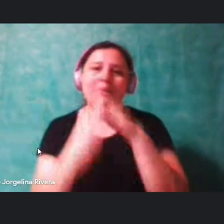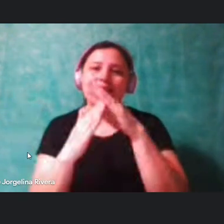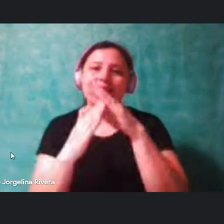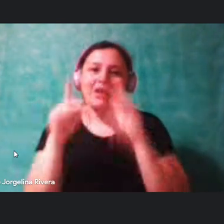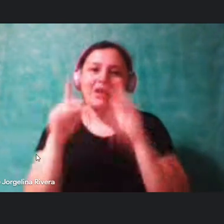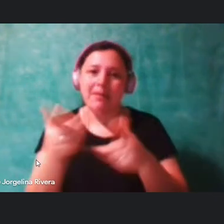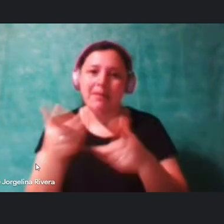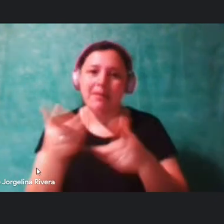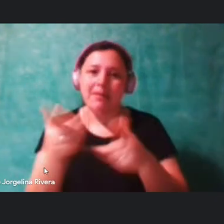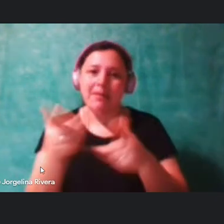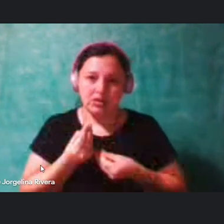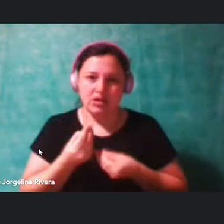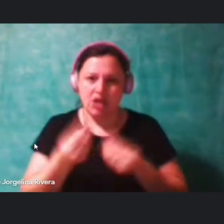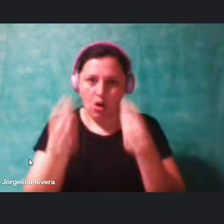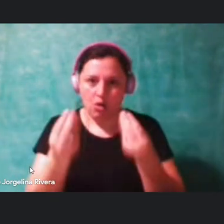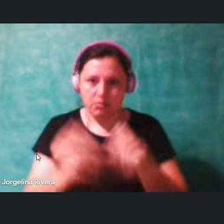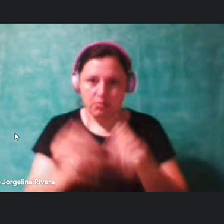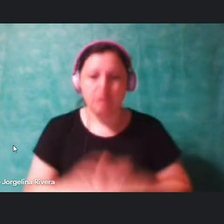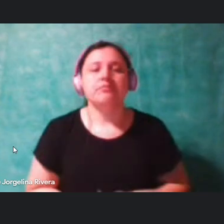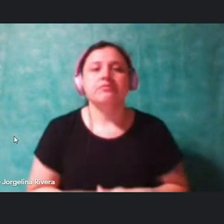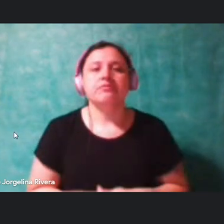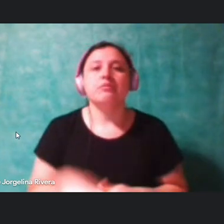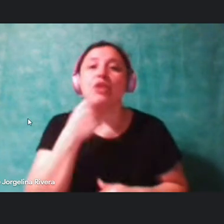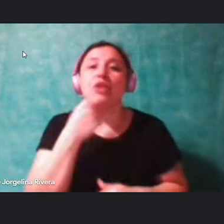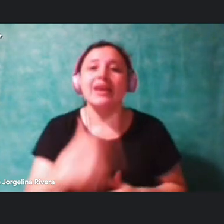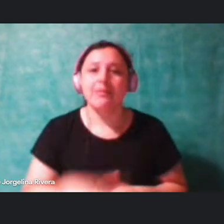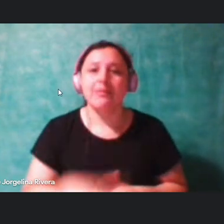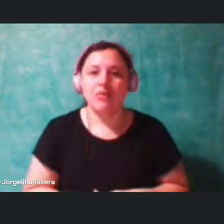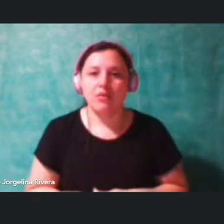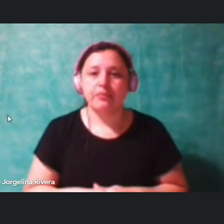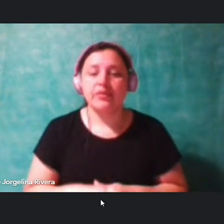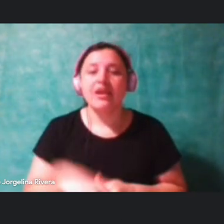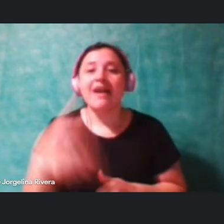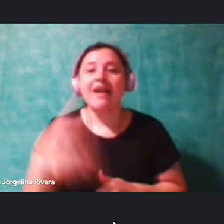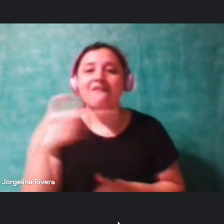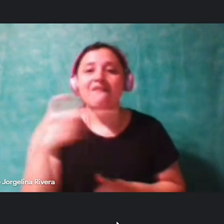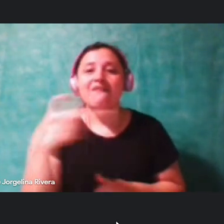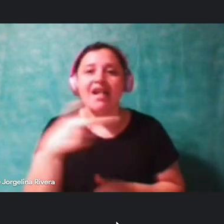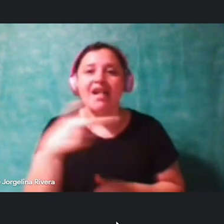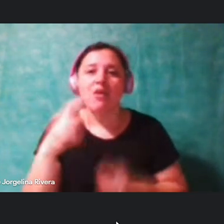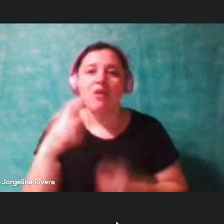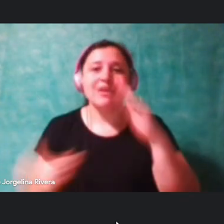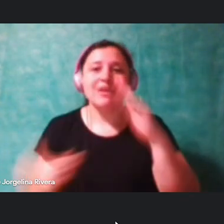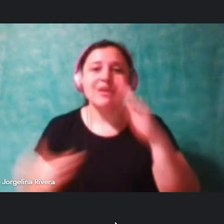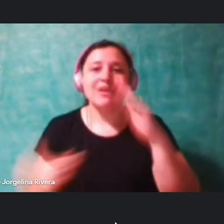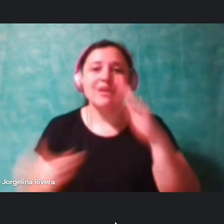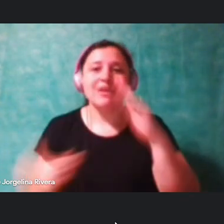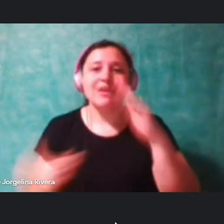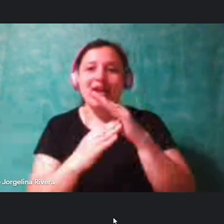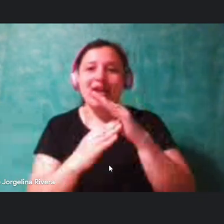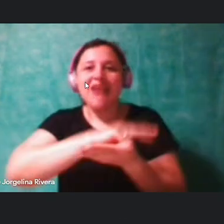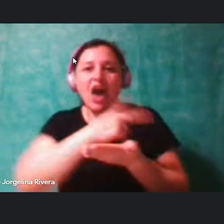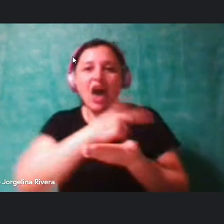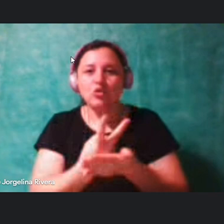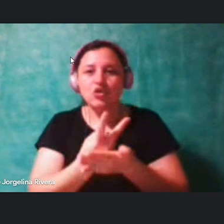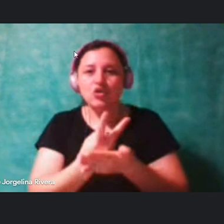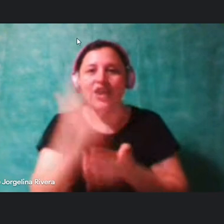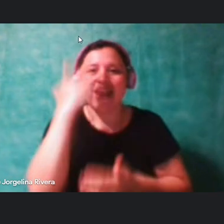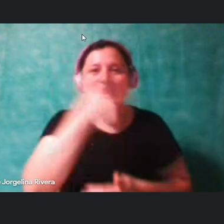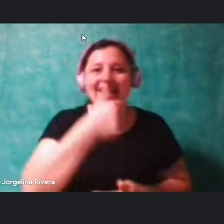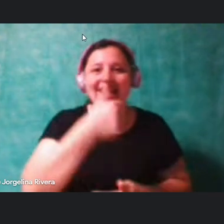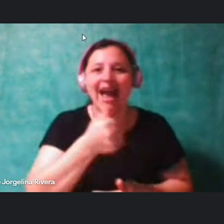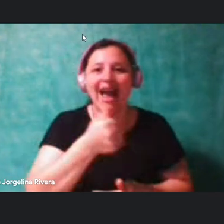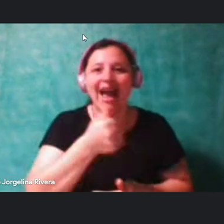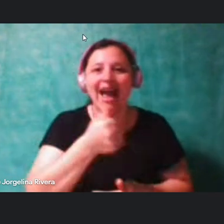Cuando es verbo principal se traduce hacer, pero como auxiliar no se traduce. Entonces tenemos, se usa